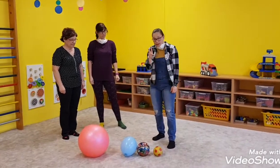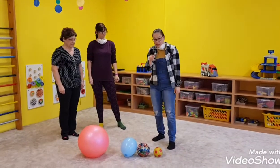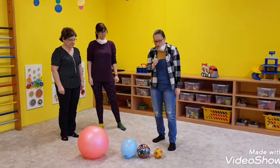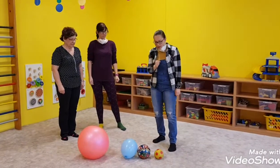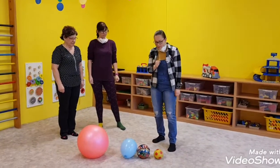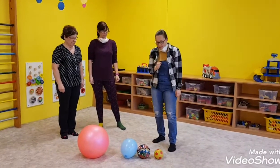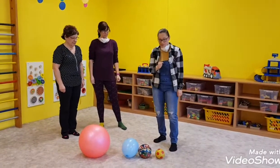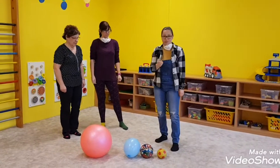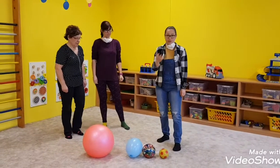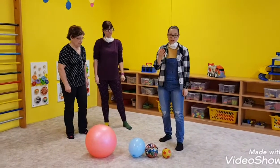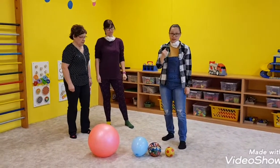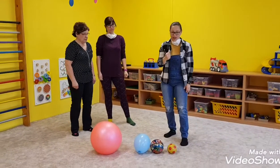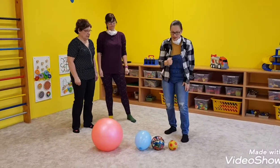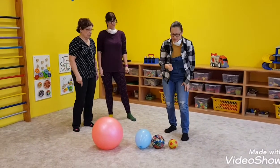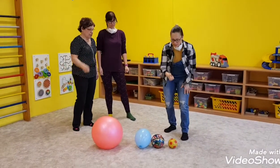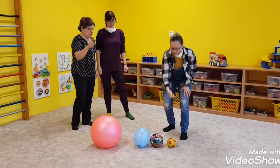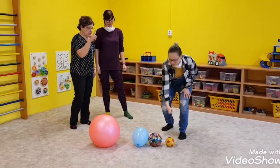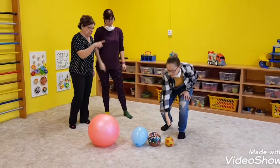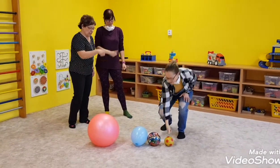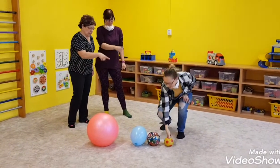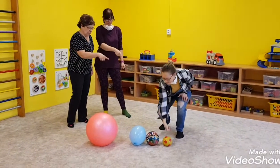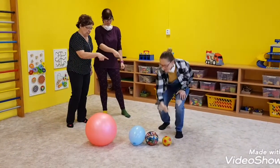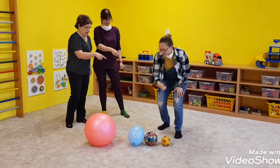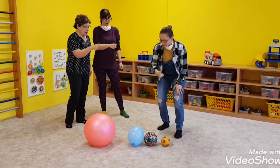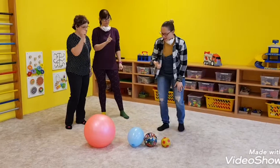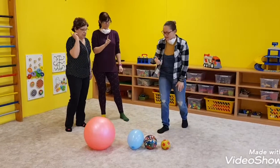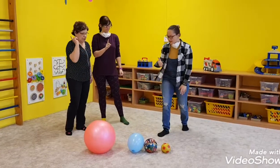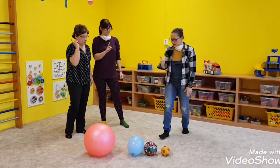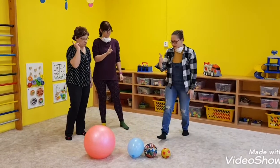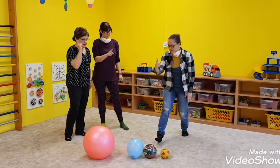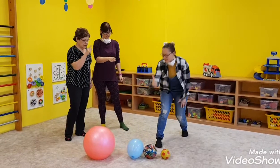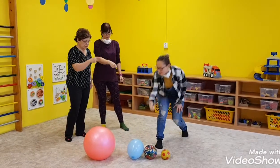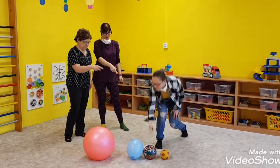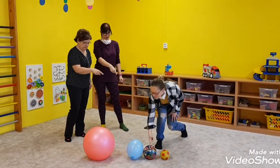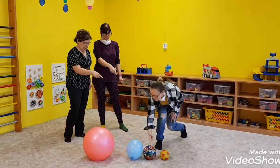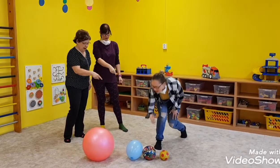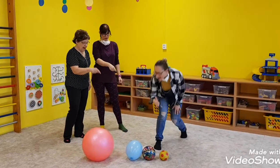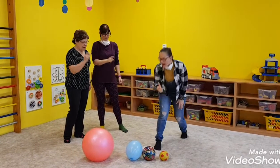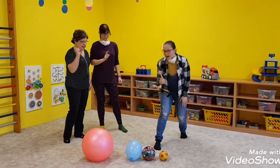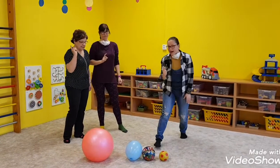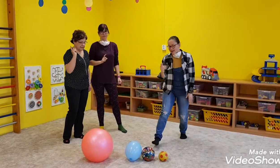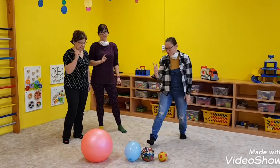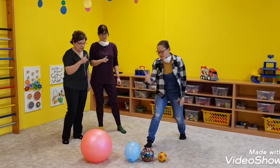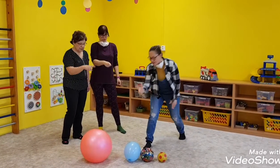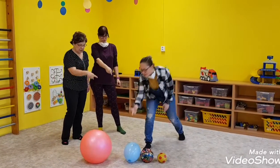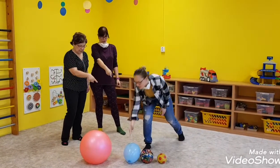Kolik jich tu máme? Počítáme. Jeden, dva, tři,